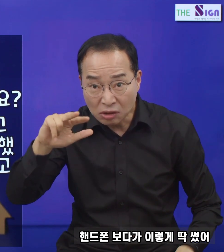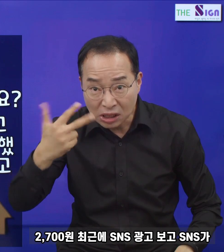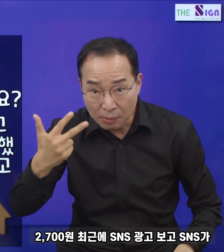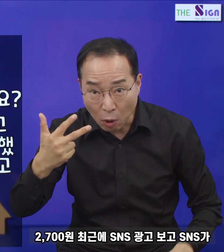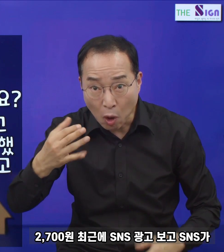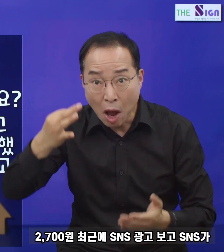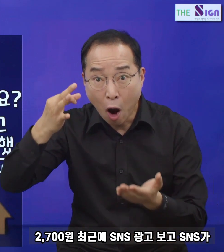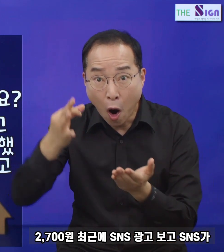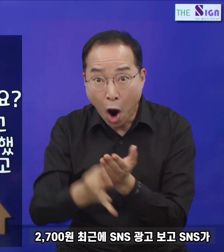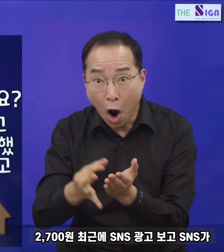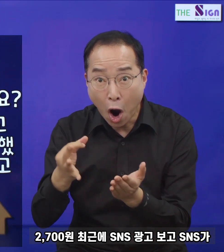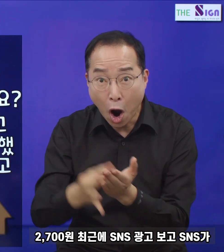2,700원.